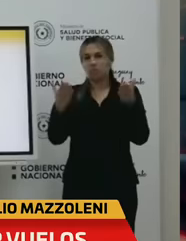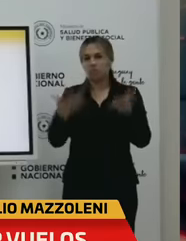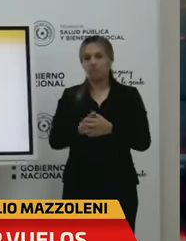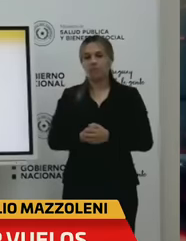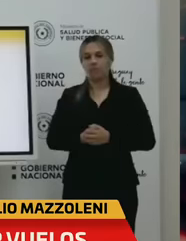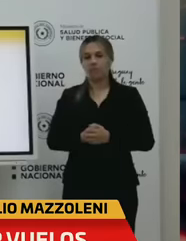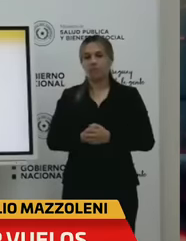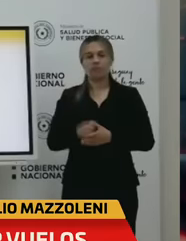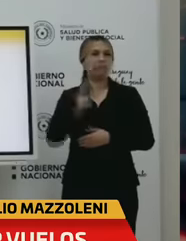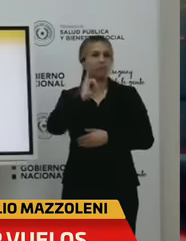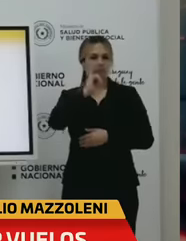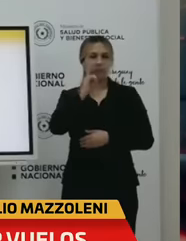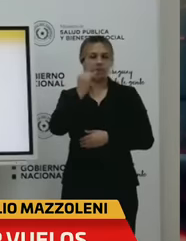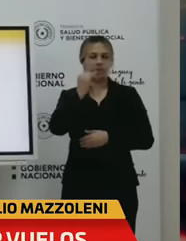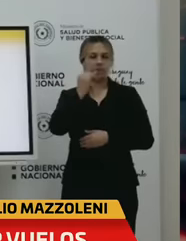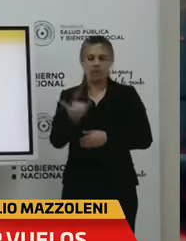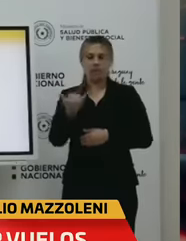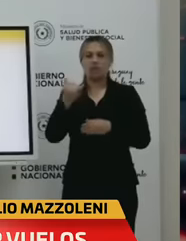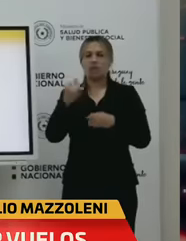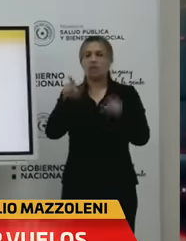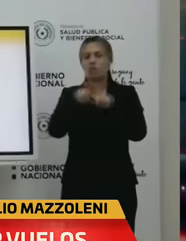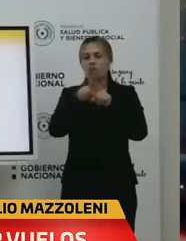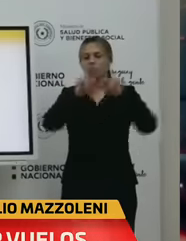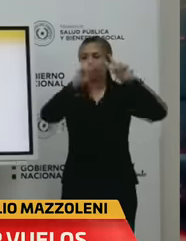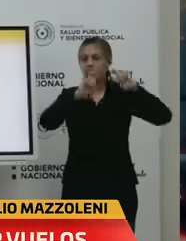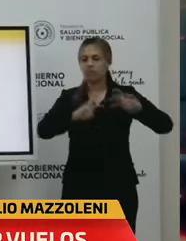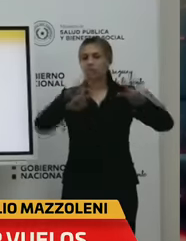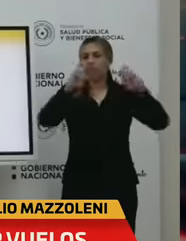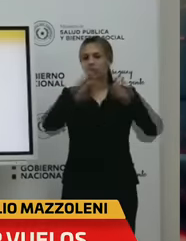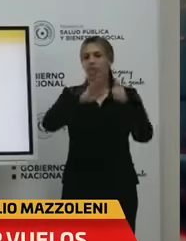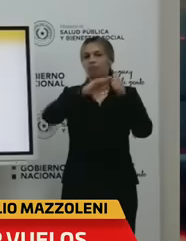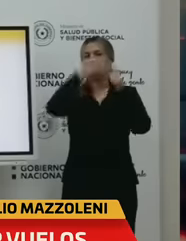estamos analizando todos ellos y en la lógica